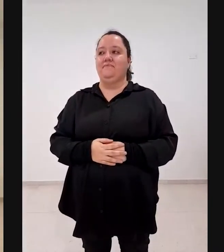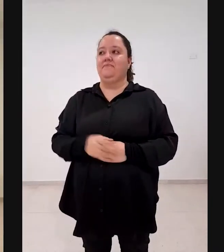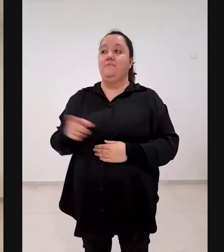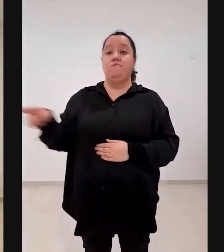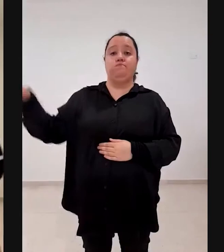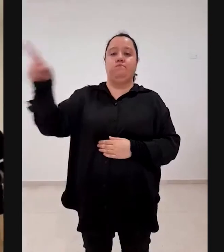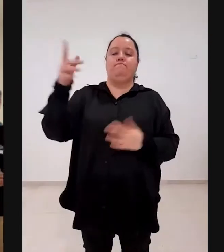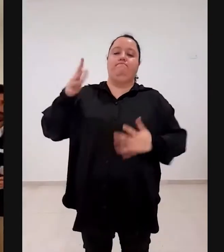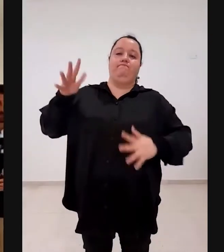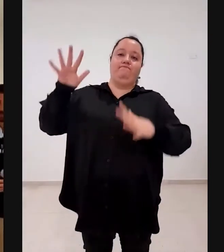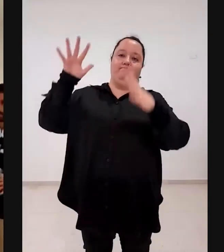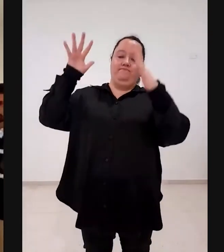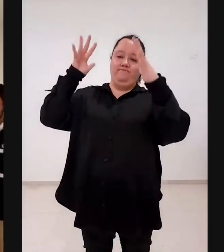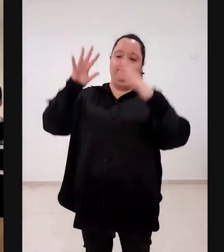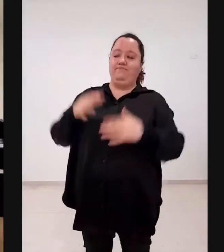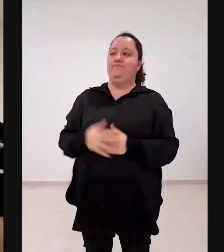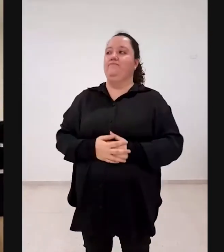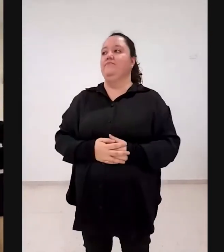ah